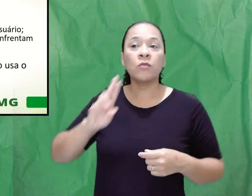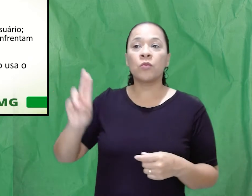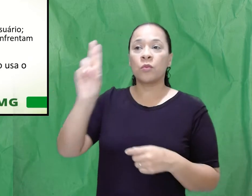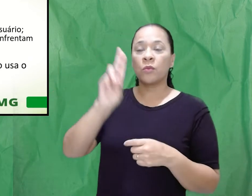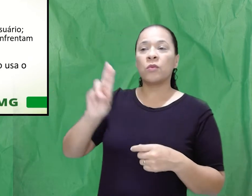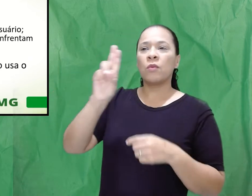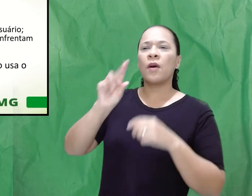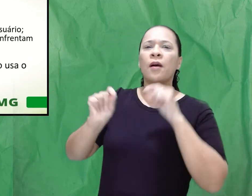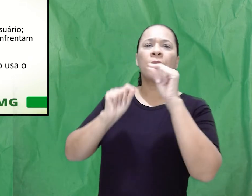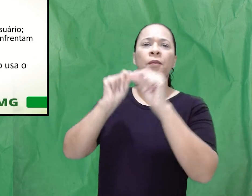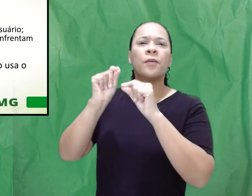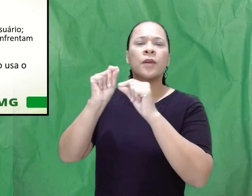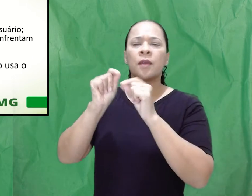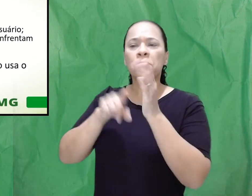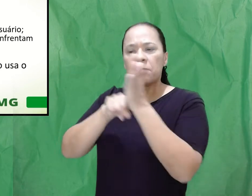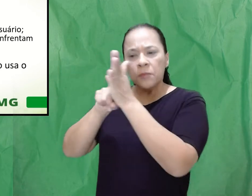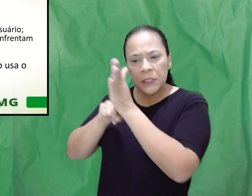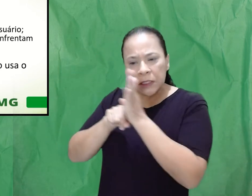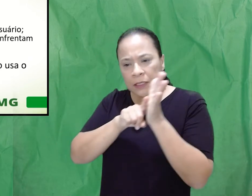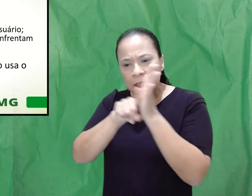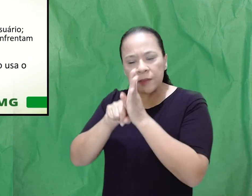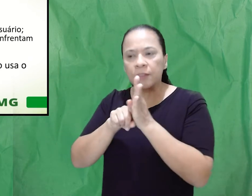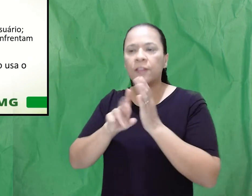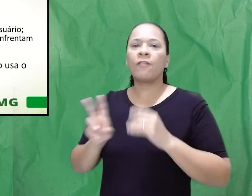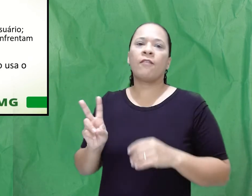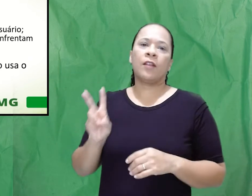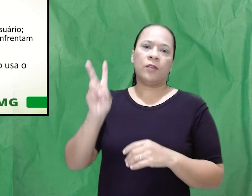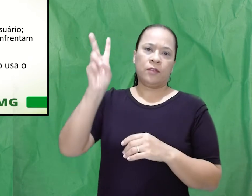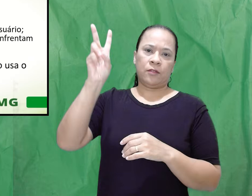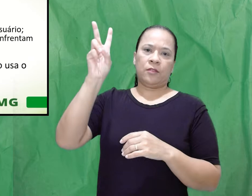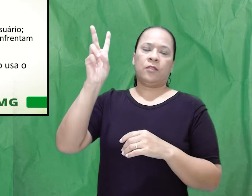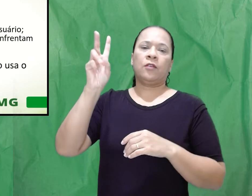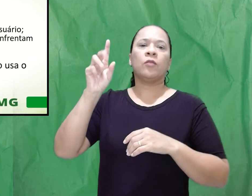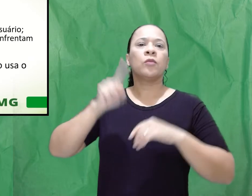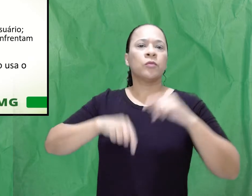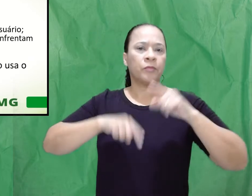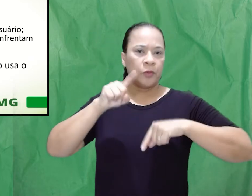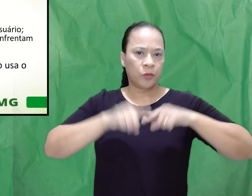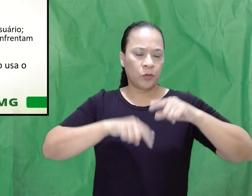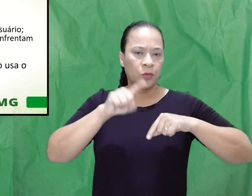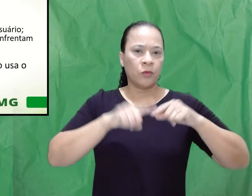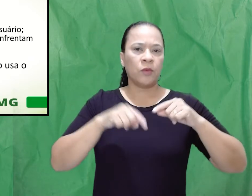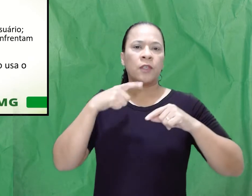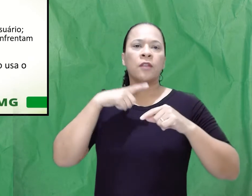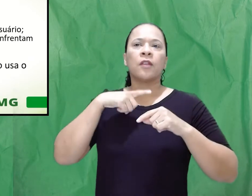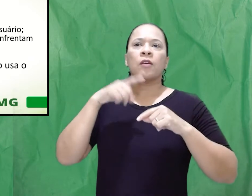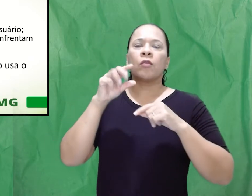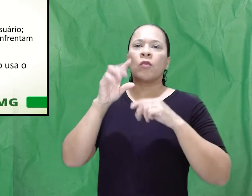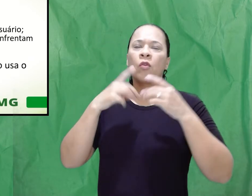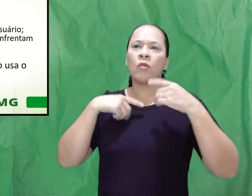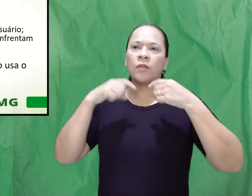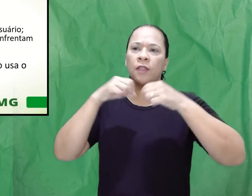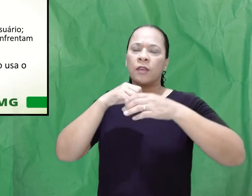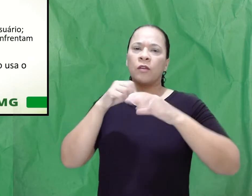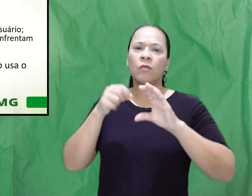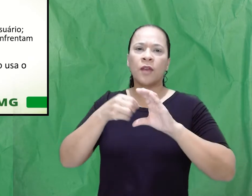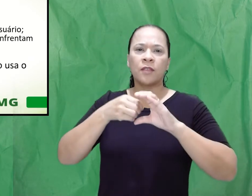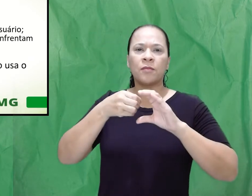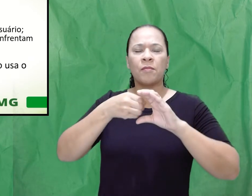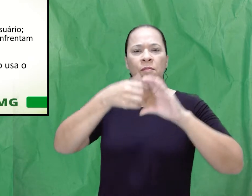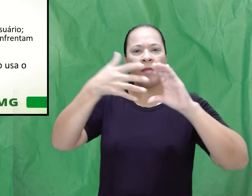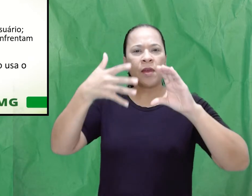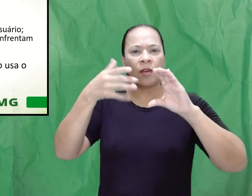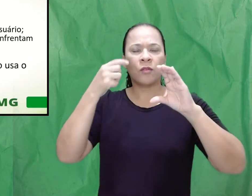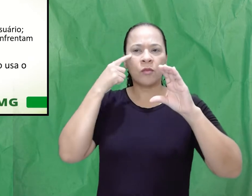validação do produto, isso relacionado ao aspecto do usuário. Qual os testes que o usuário está